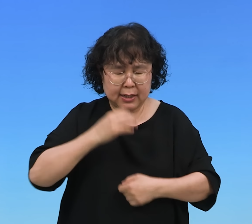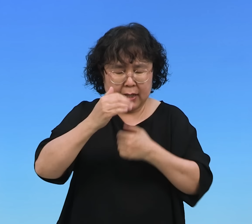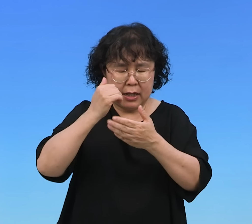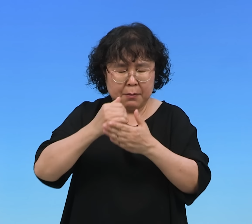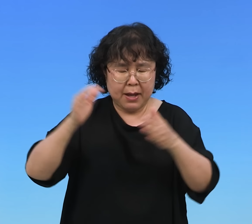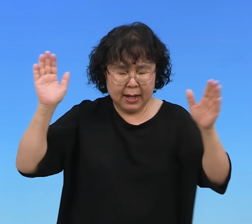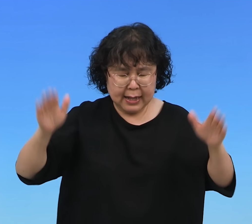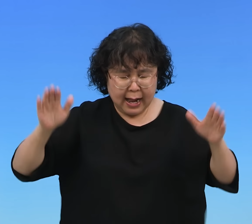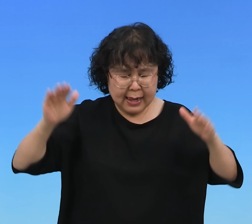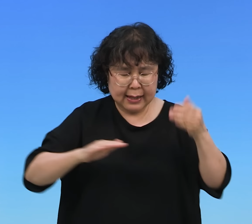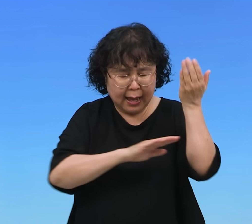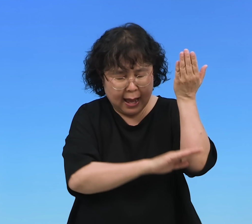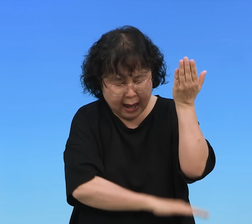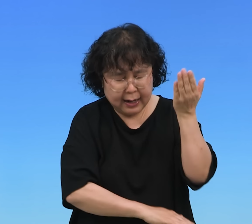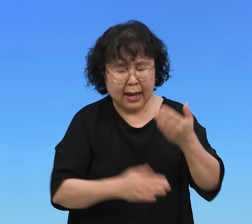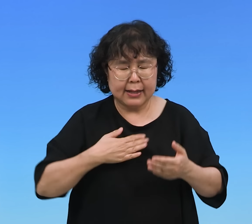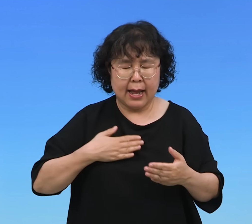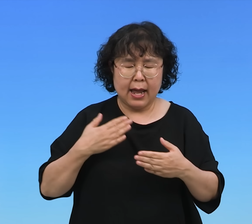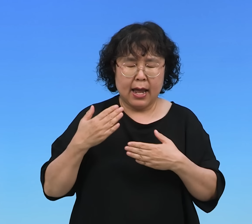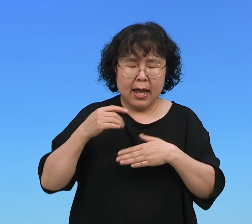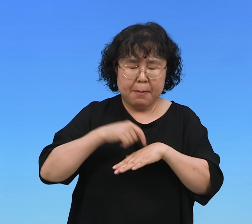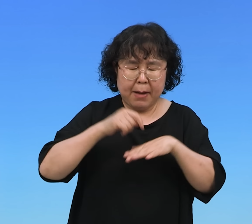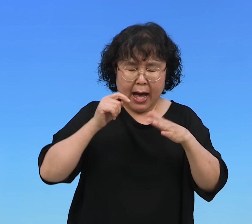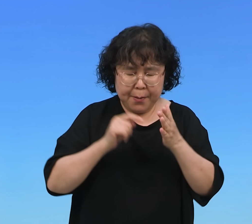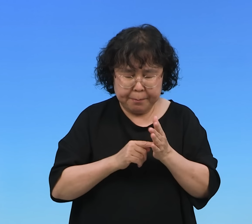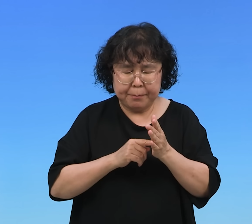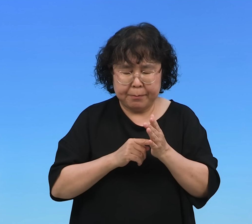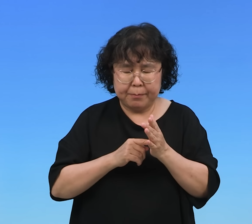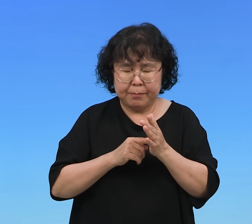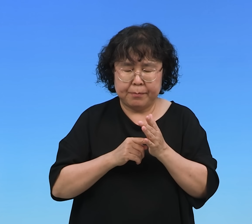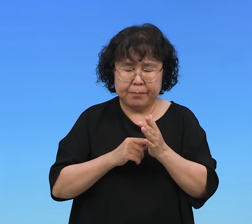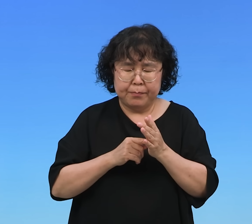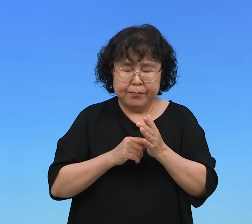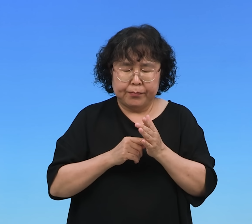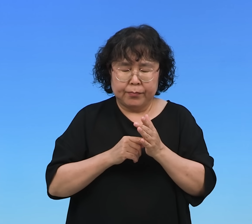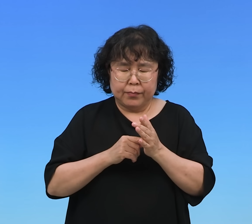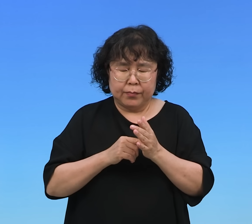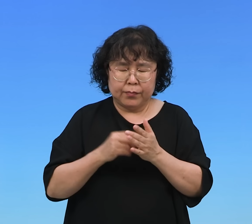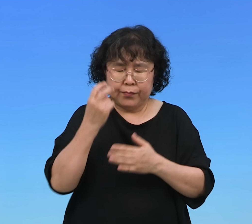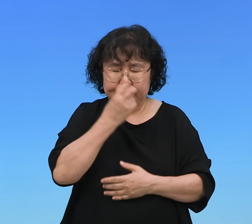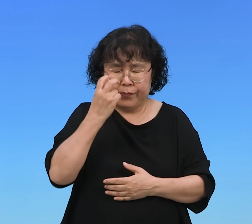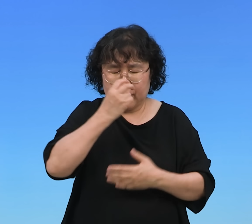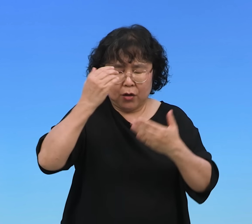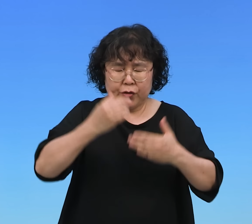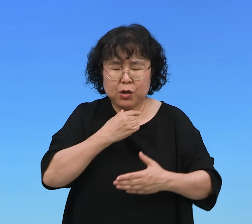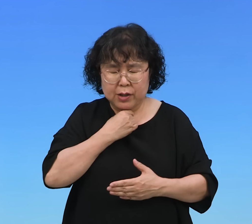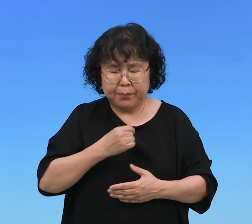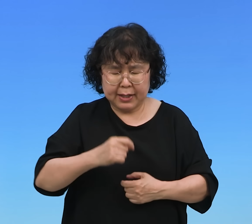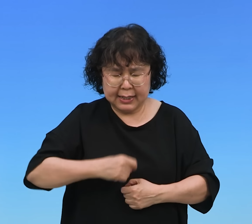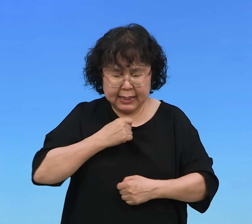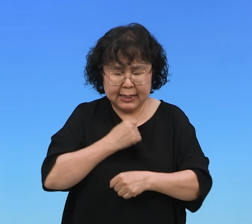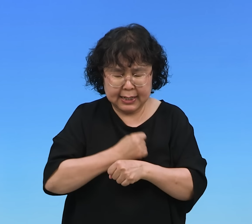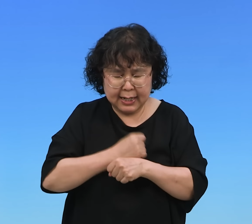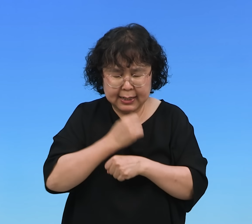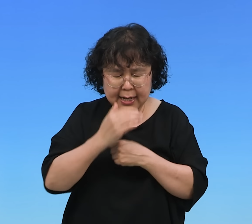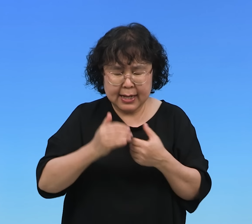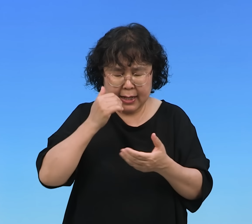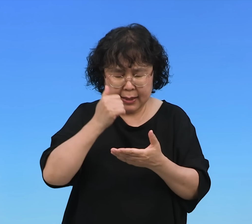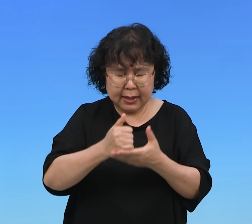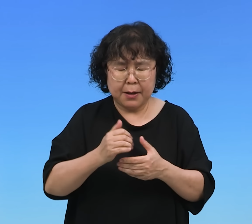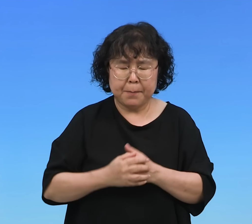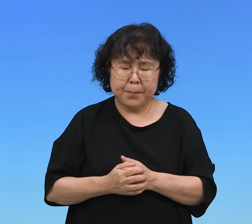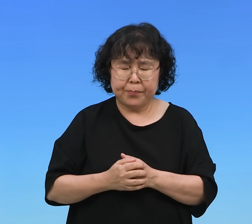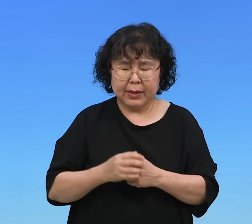아래 아버지 내 마음이 거기서 쉬기를 원합니다. 주목하시는 그런 주님, 신실하신